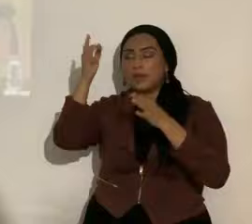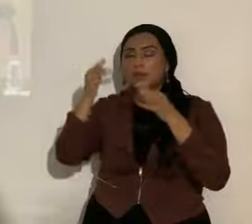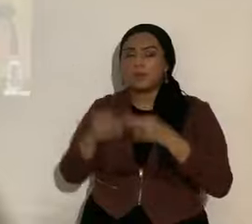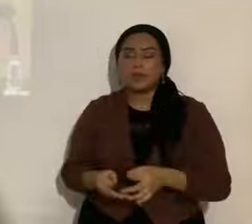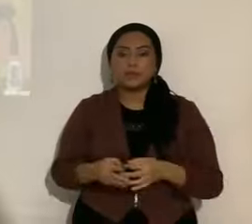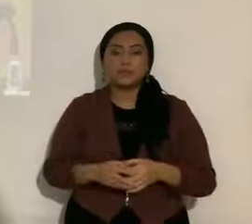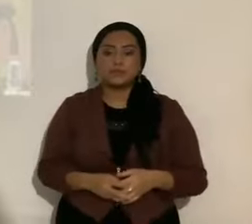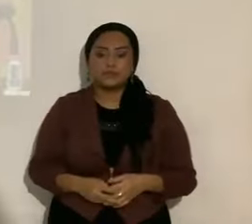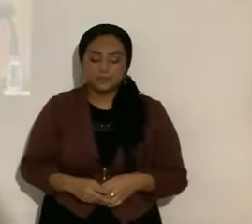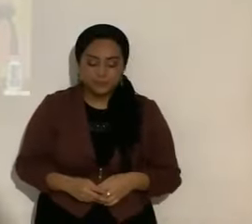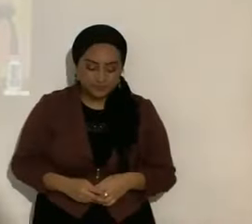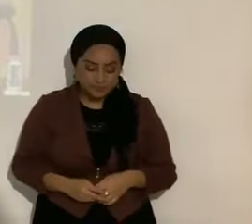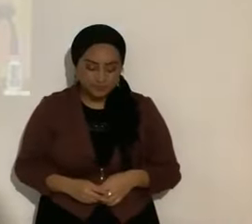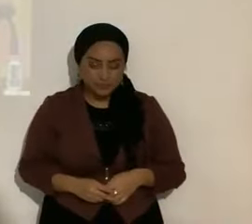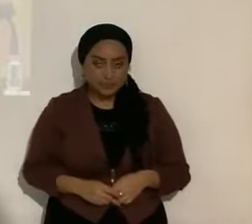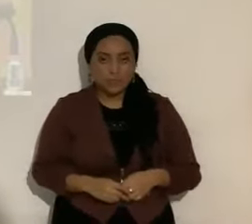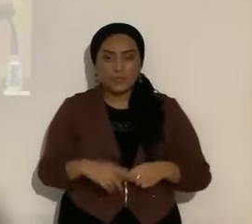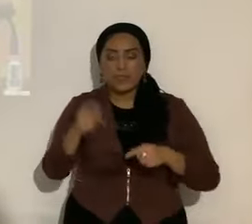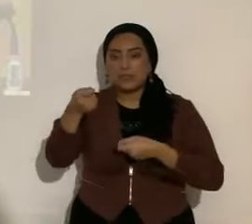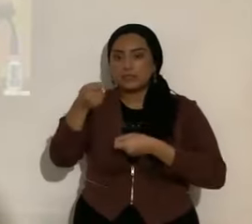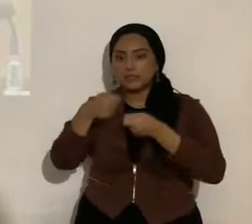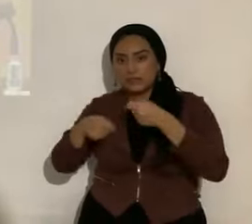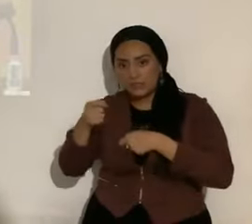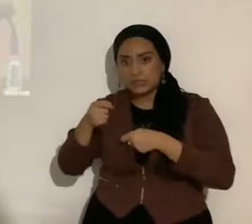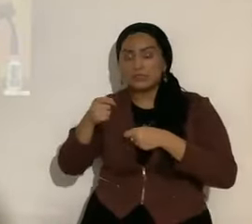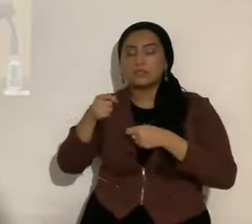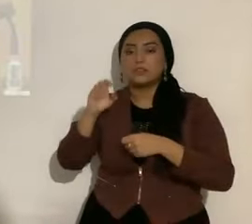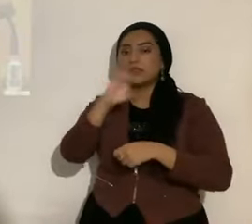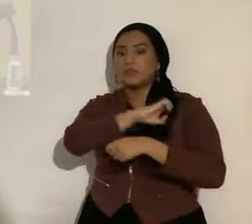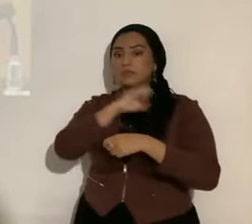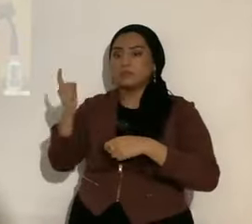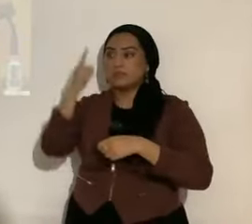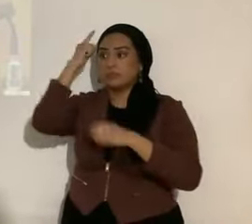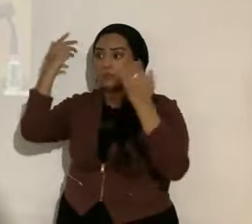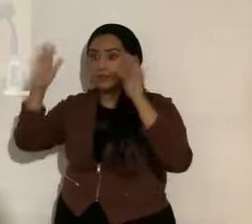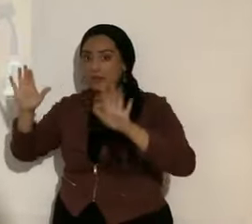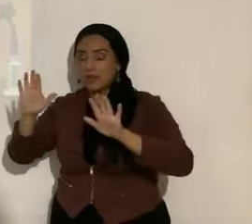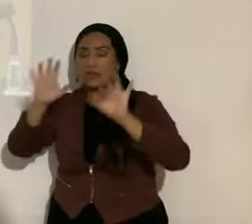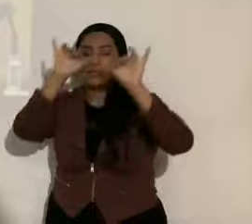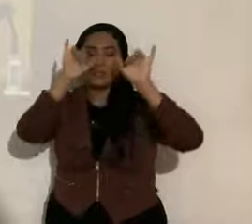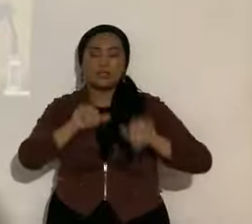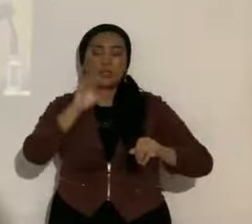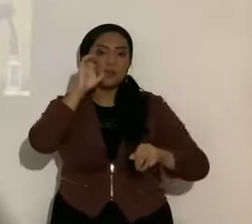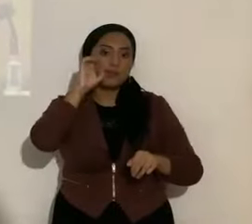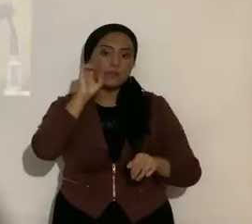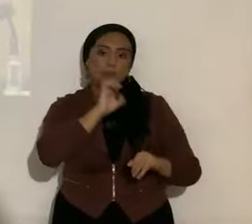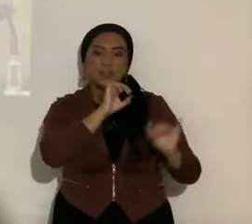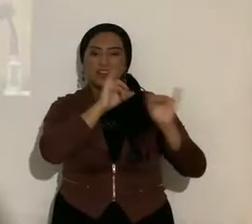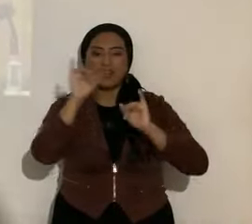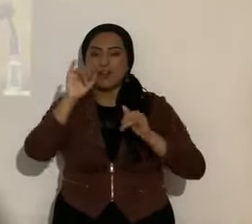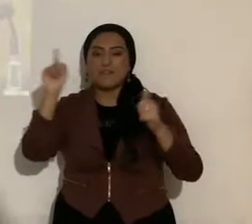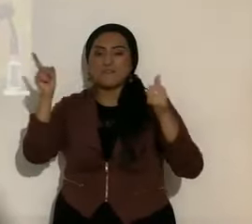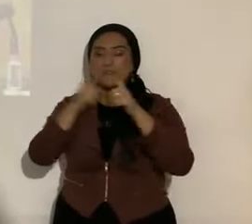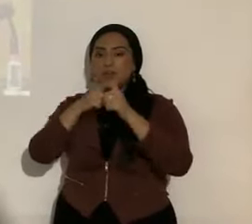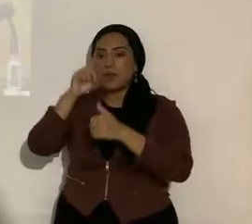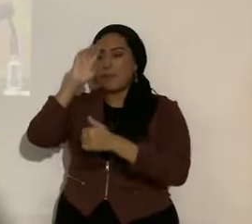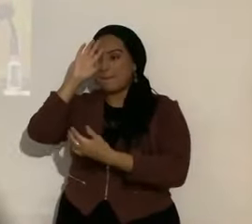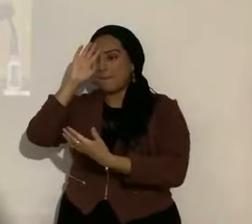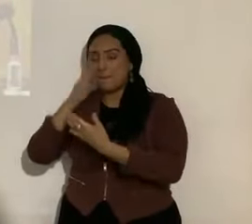Yahweh, ser el sucesor del profeta Elías como su primogénito en cuanto